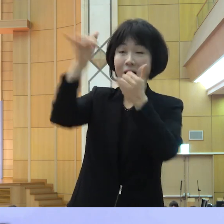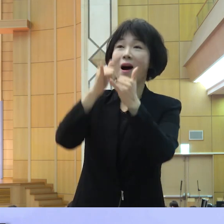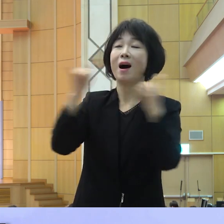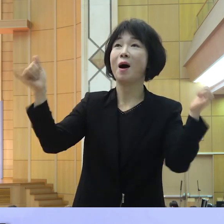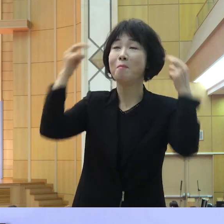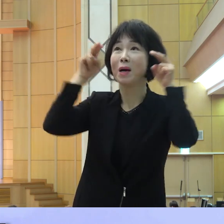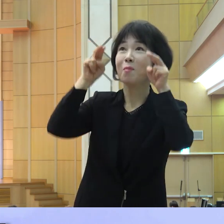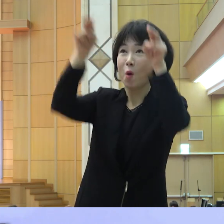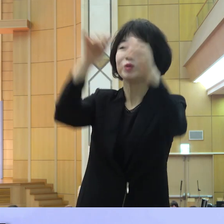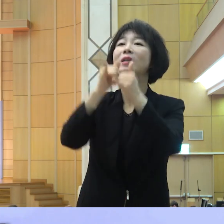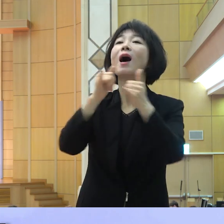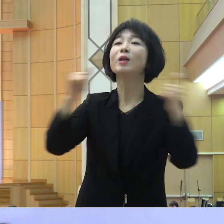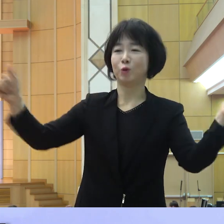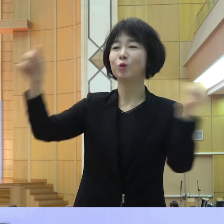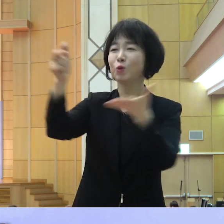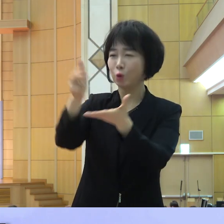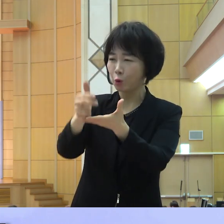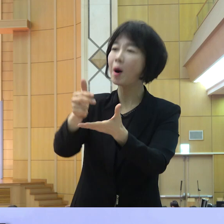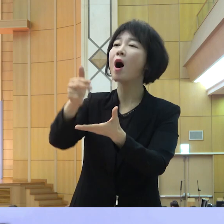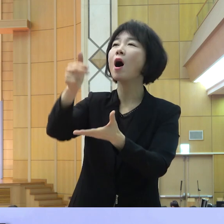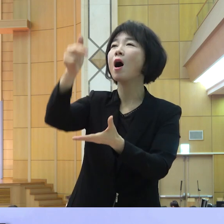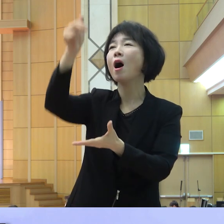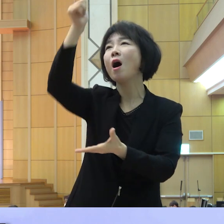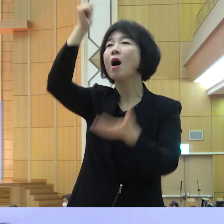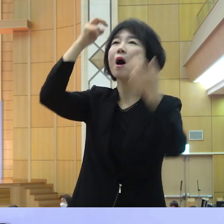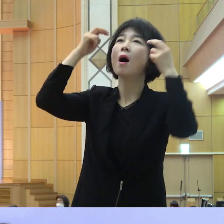바라보는 자 주